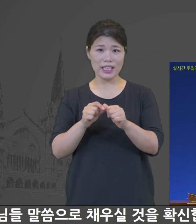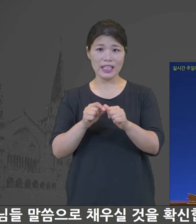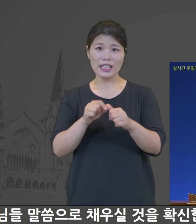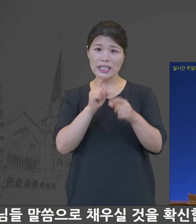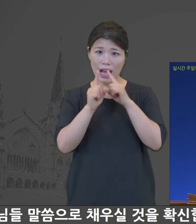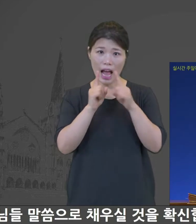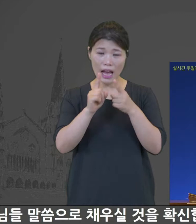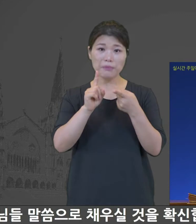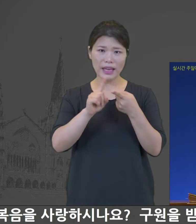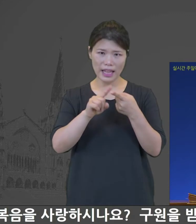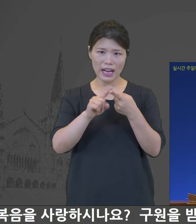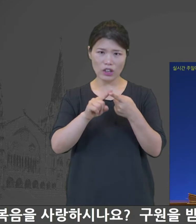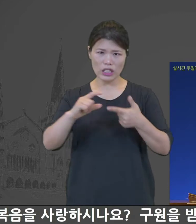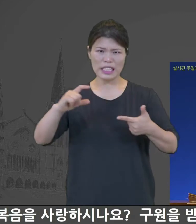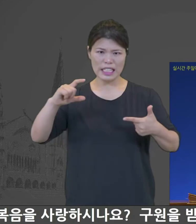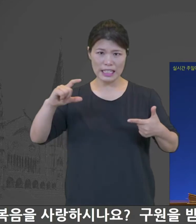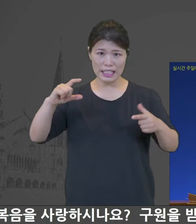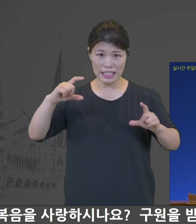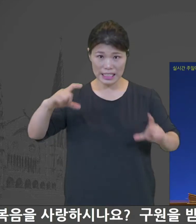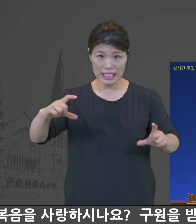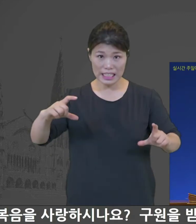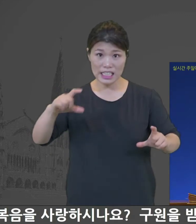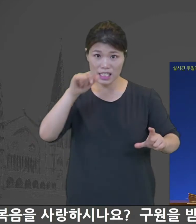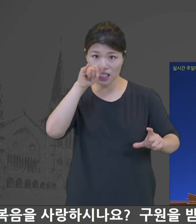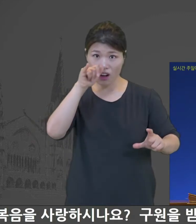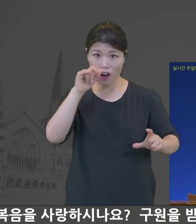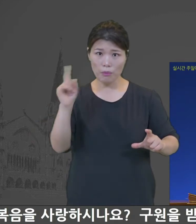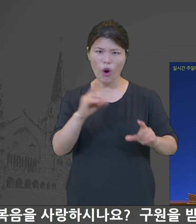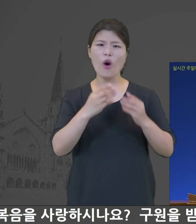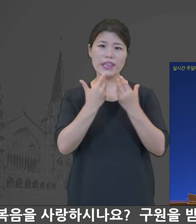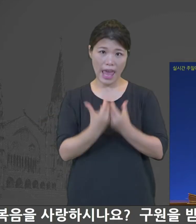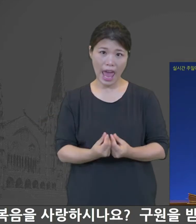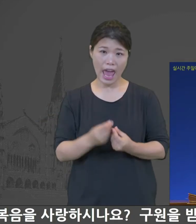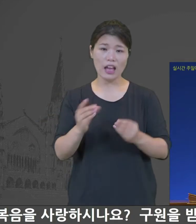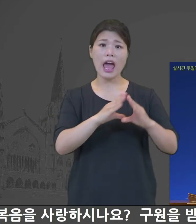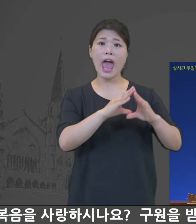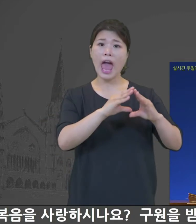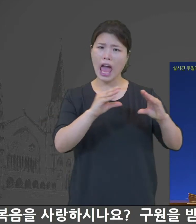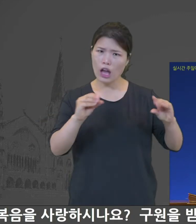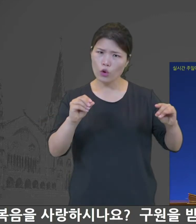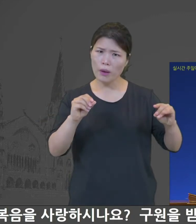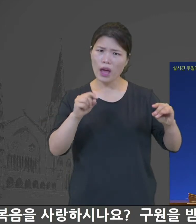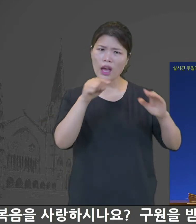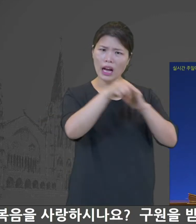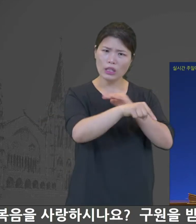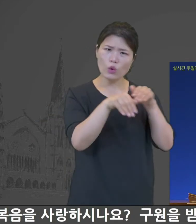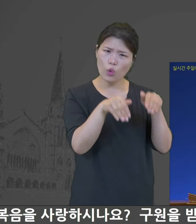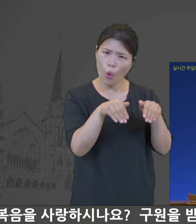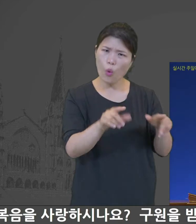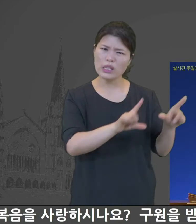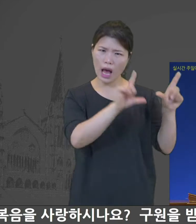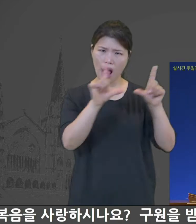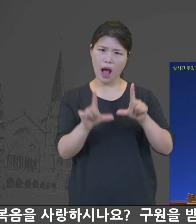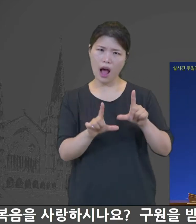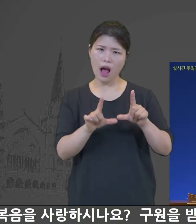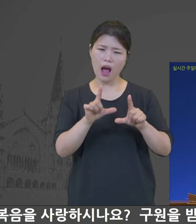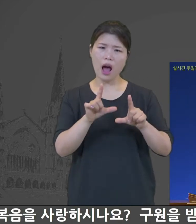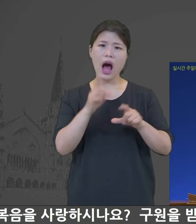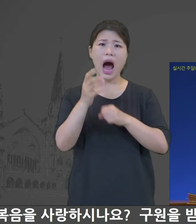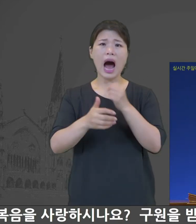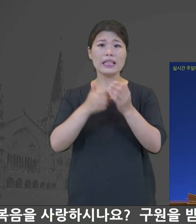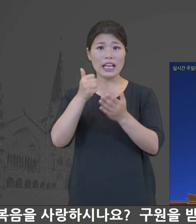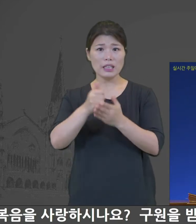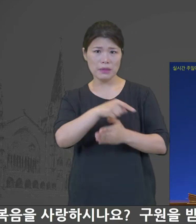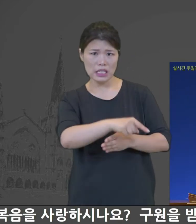있습니다. 예를 들면 애굽에 내려가서 종살이를 하다가 하나님이 그들을